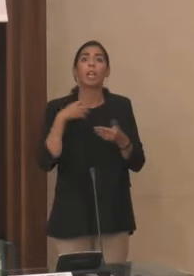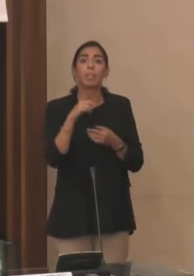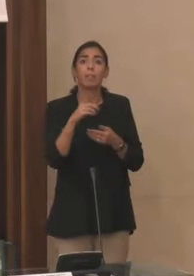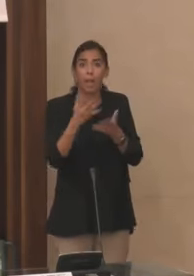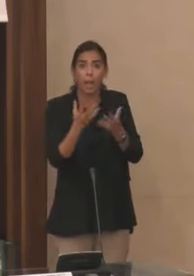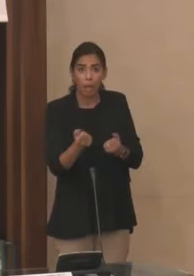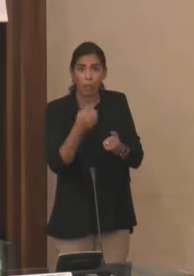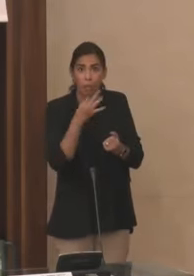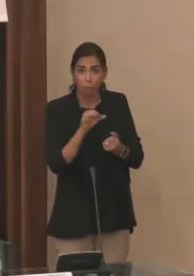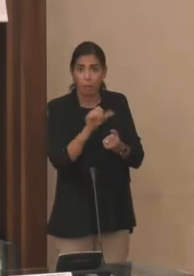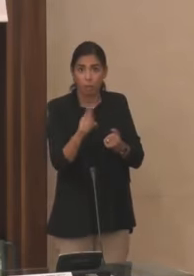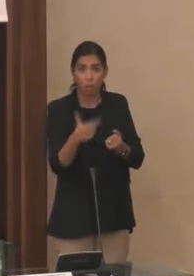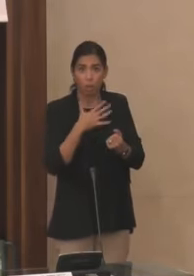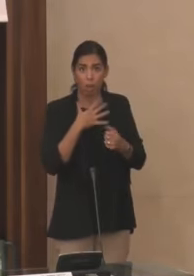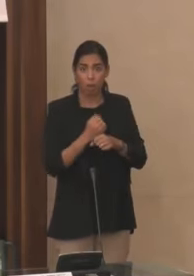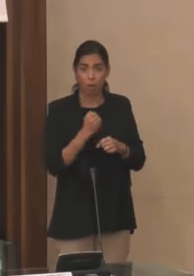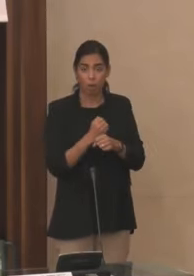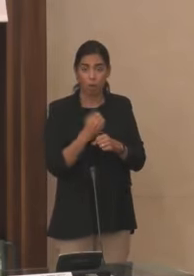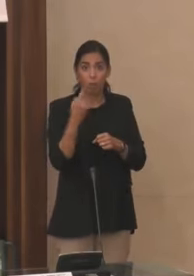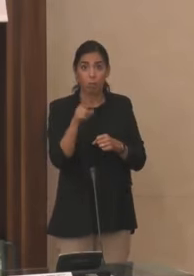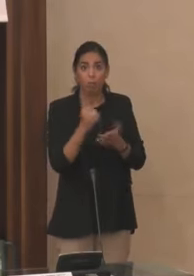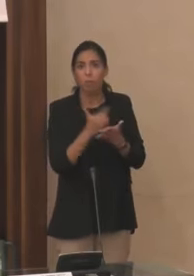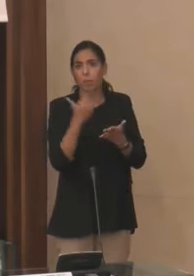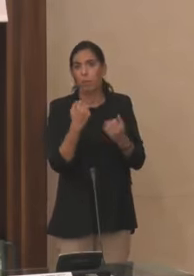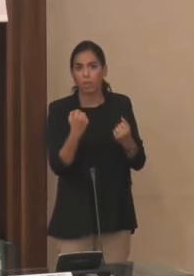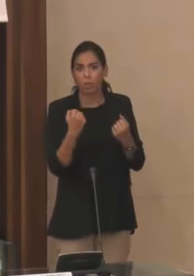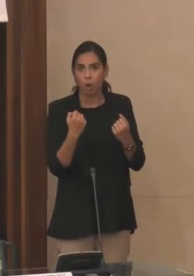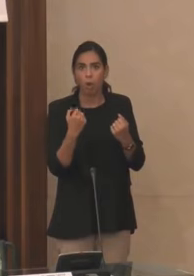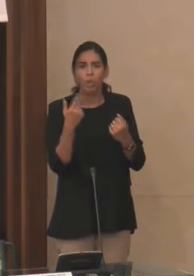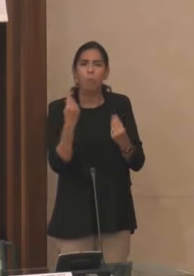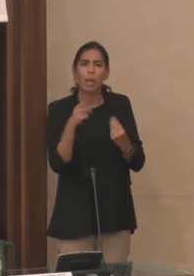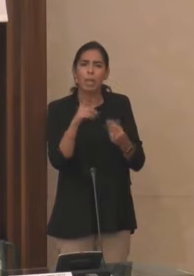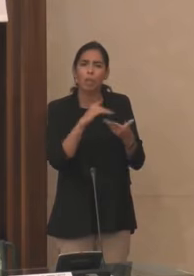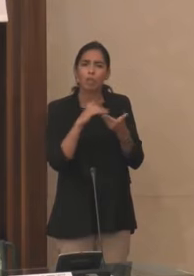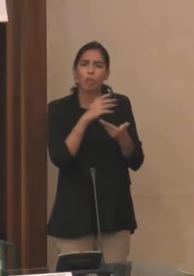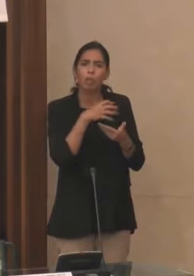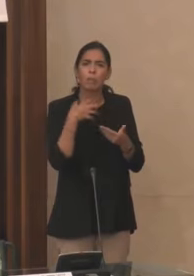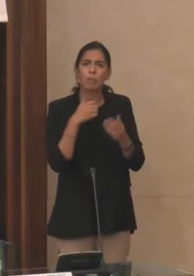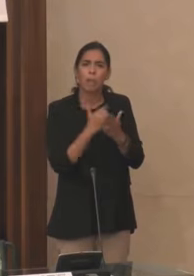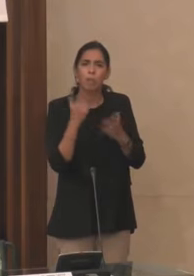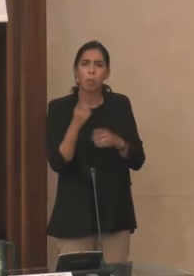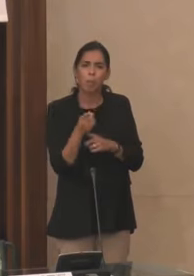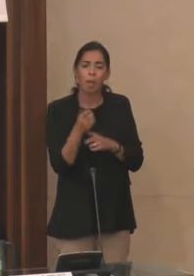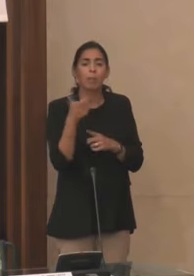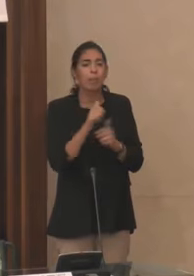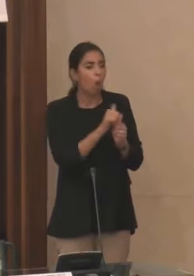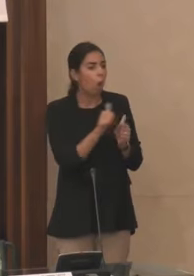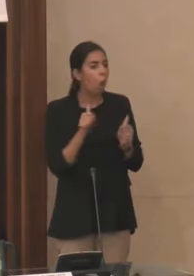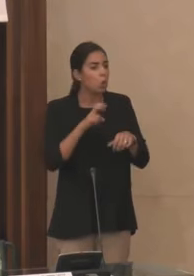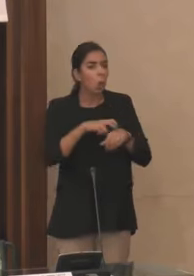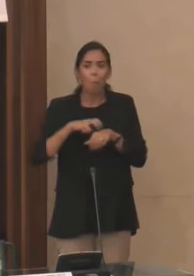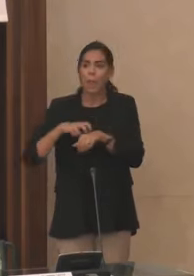enorme. Perché hanno un'importanza enorme? Perché nessun medico riesce a seguire tutta la letteratura scientifica e quindi le società scientifiche fanno le